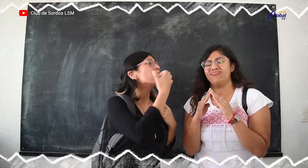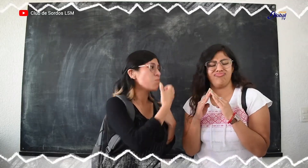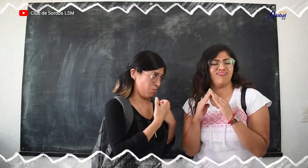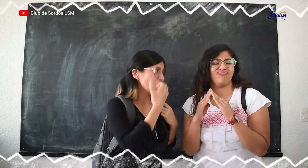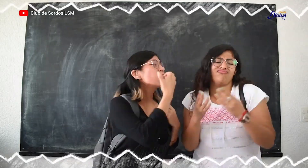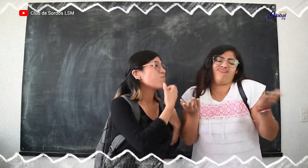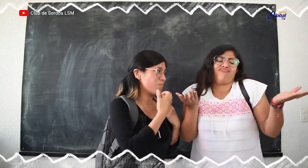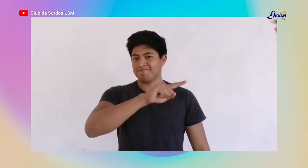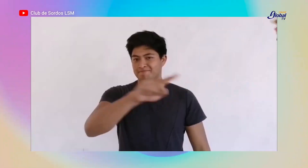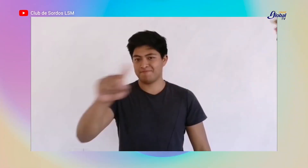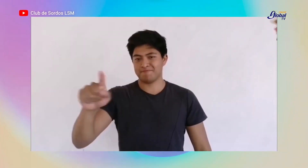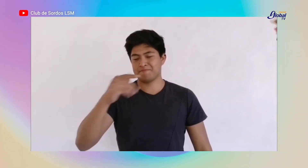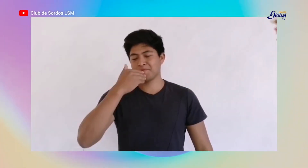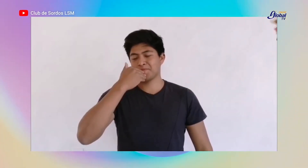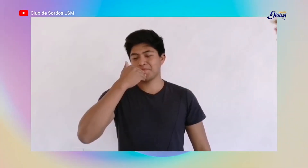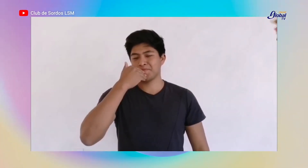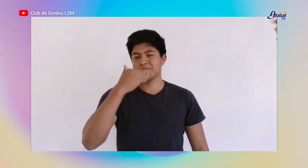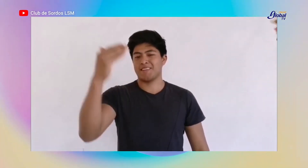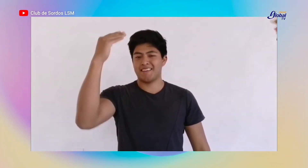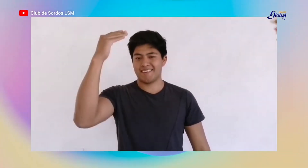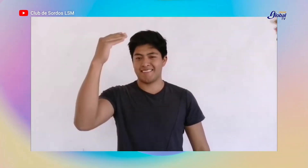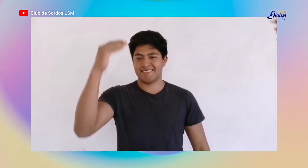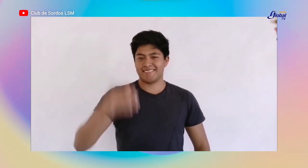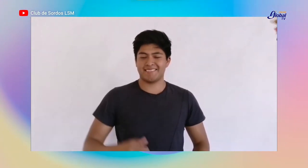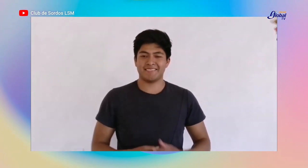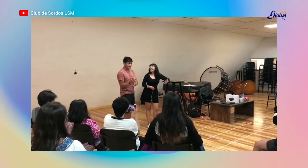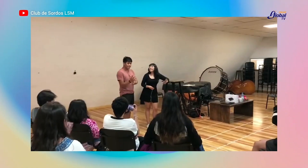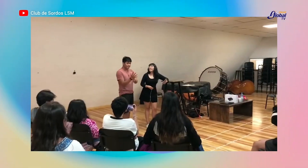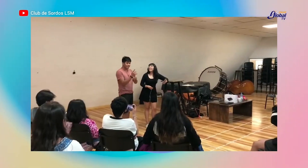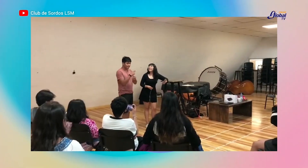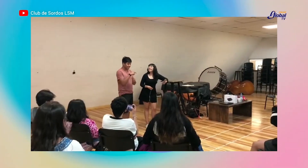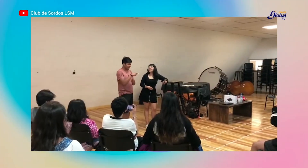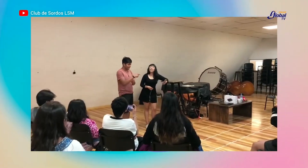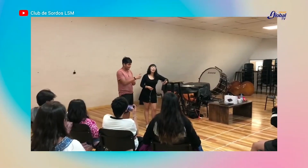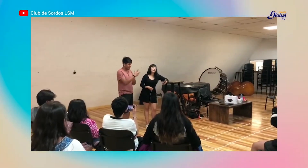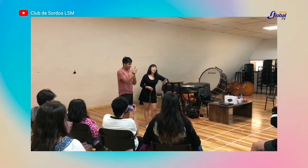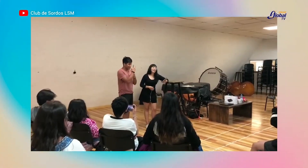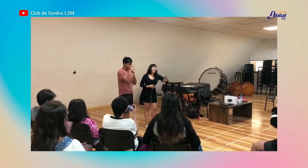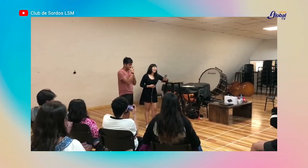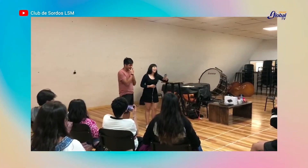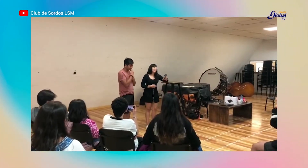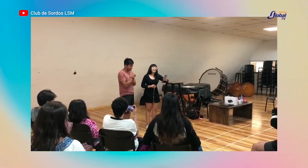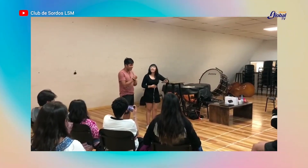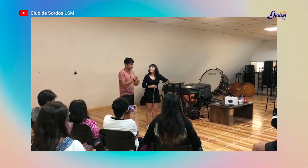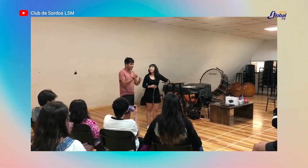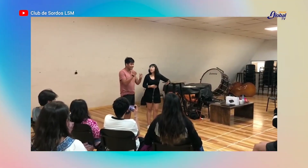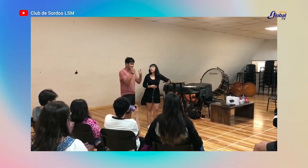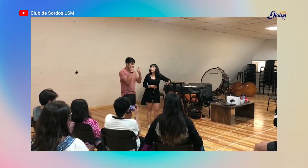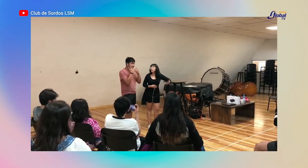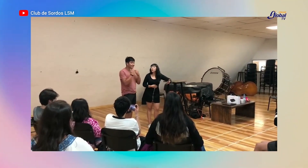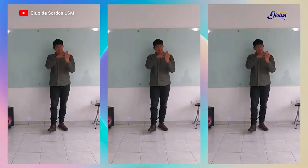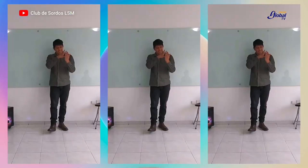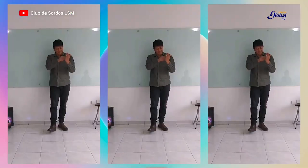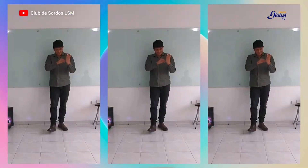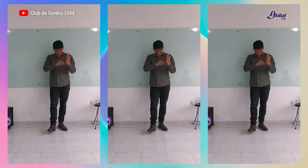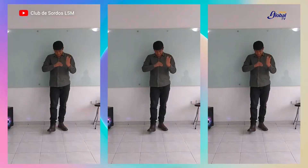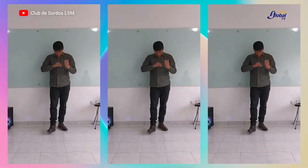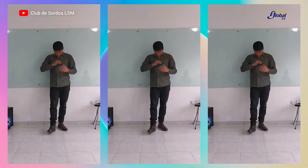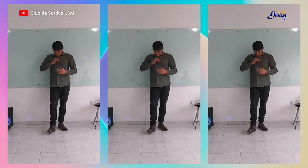sorda así fue como conoció a Owen un joven de 26 7 años que tras perder la audición a los seis aprendió a comunicarse